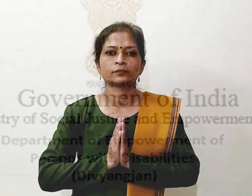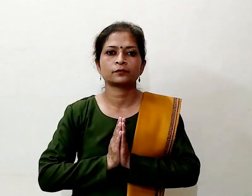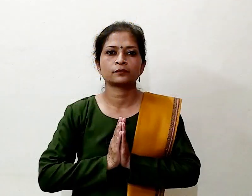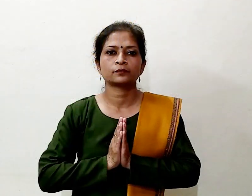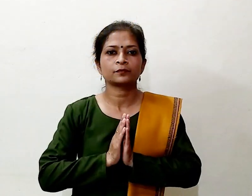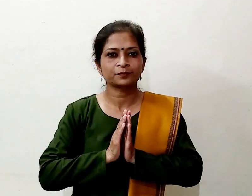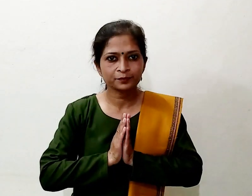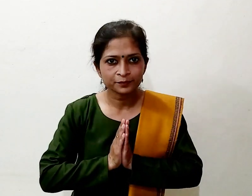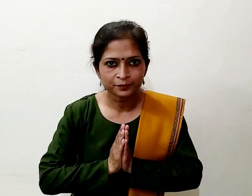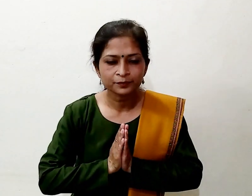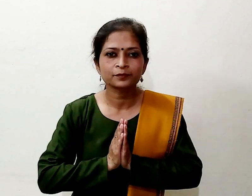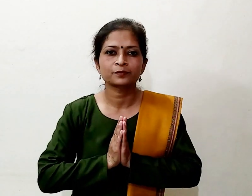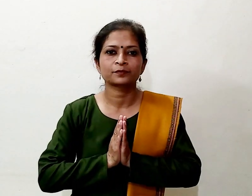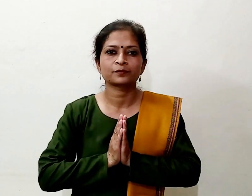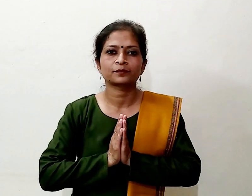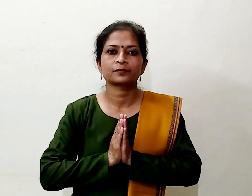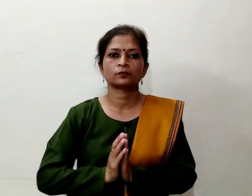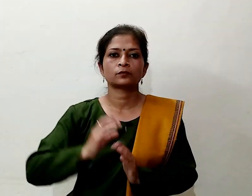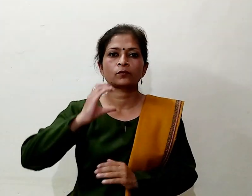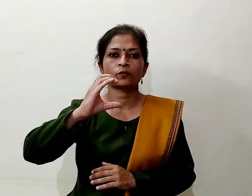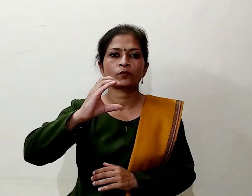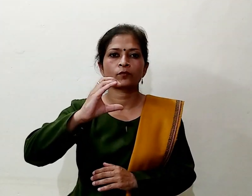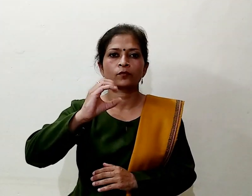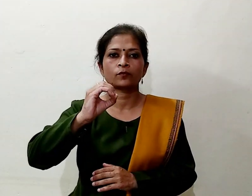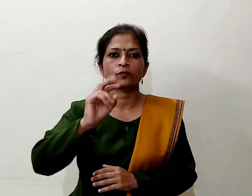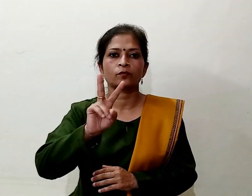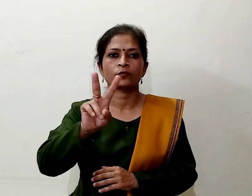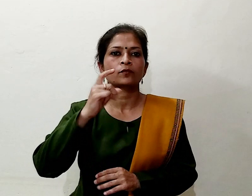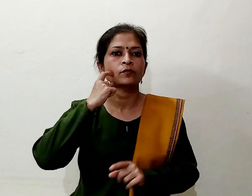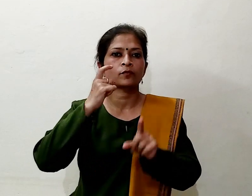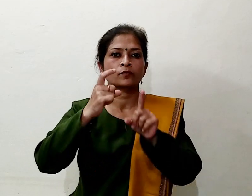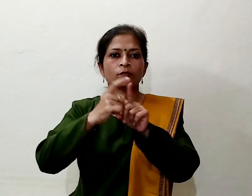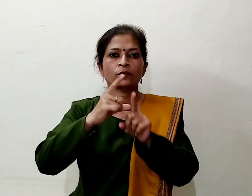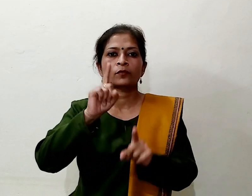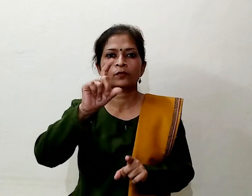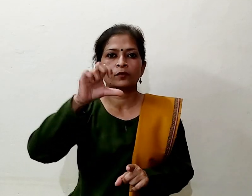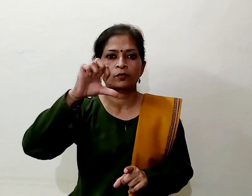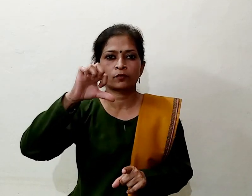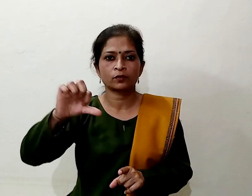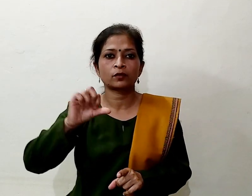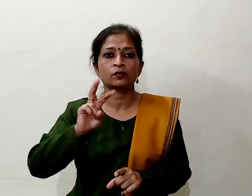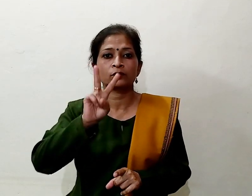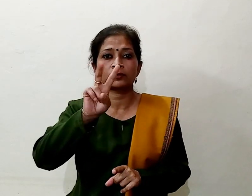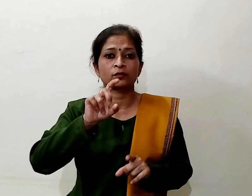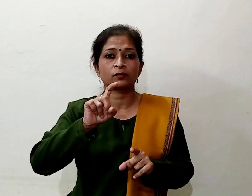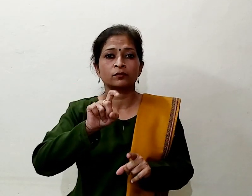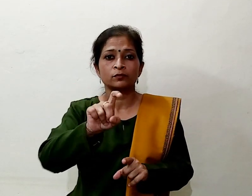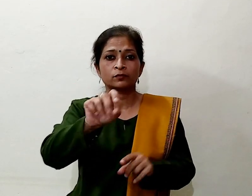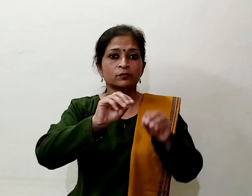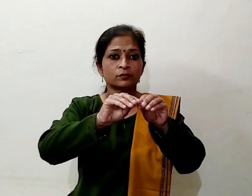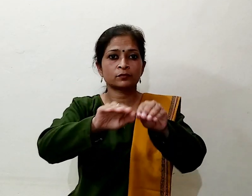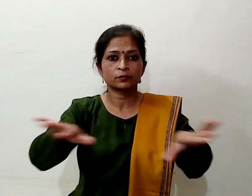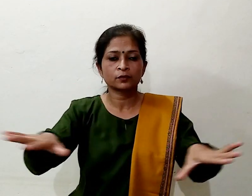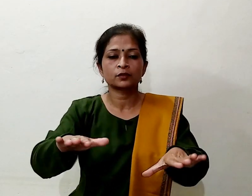नमस्कार COVID-19 संक्रमण से पच्चने के लिए आवशक वस्तों की खरीदारी करते समय